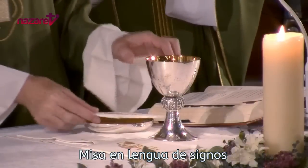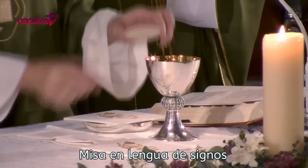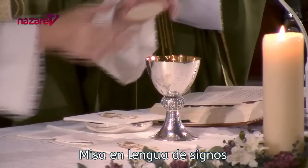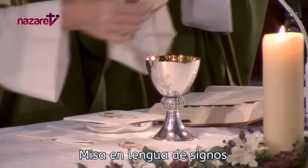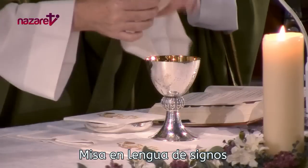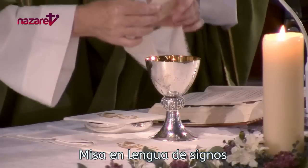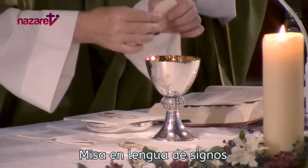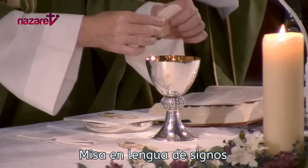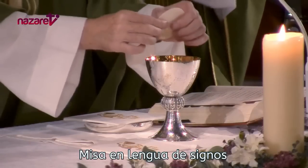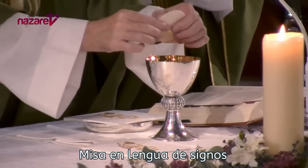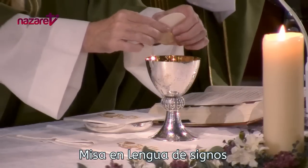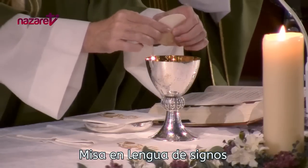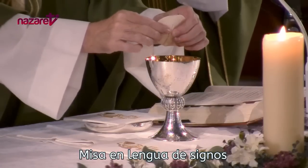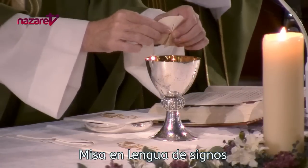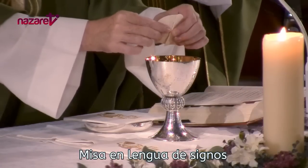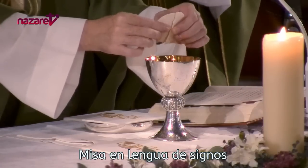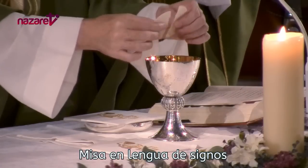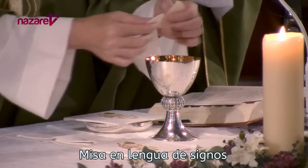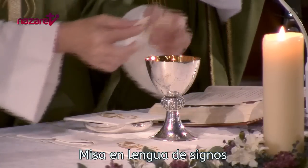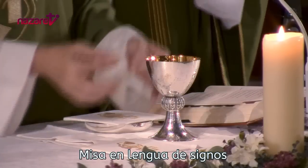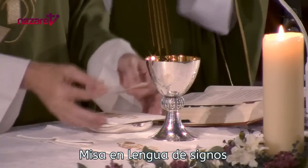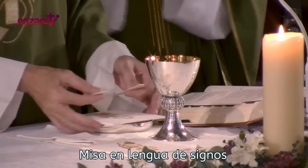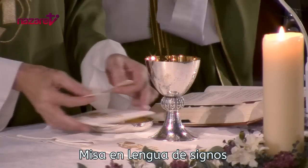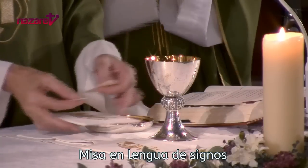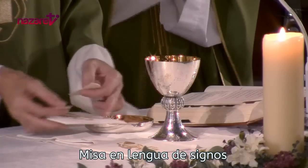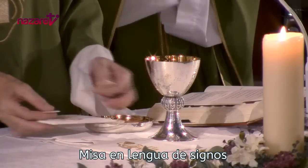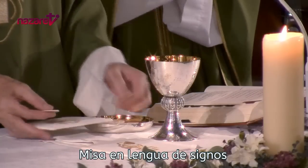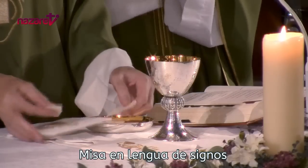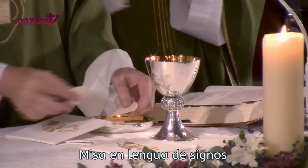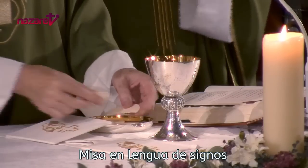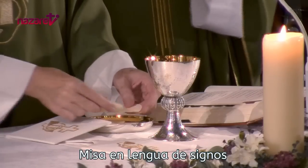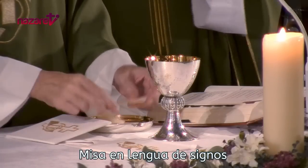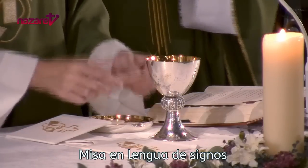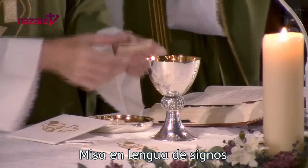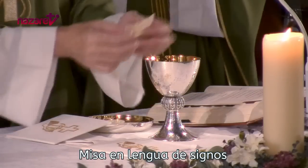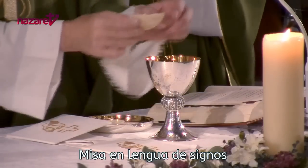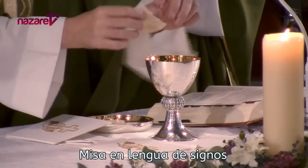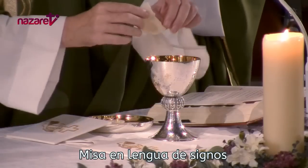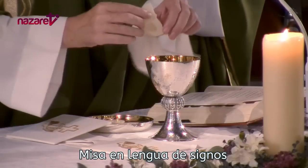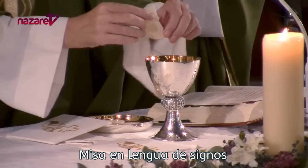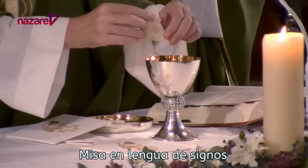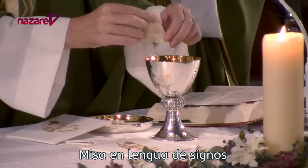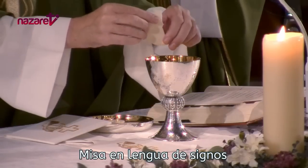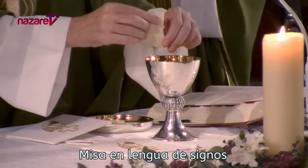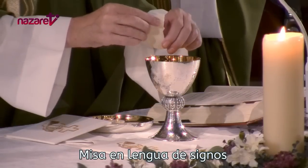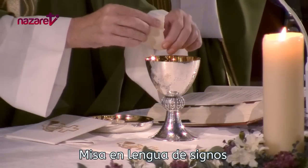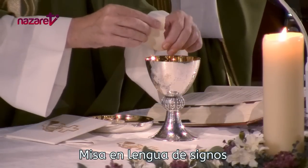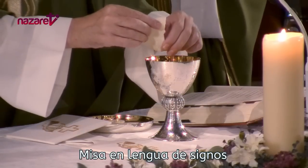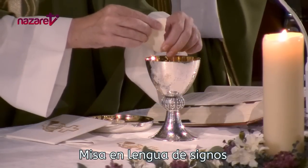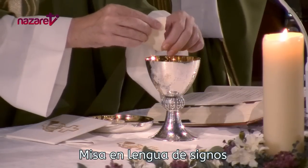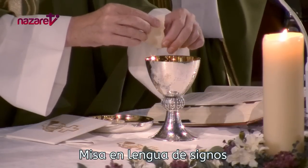nosotros. Cordero de Dios, que quitas el pecado del